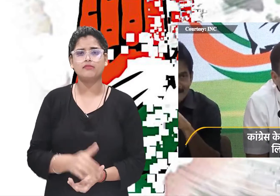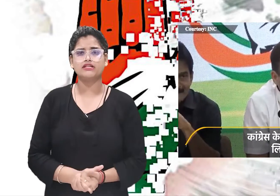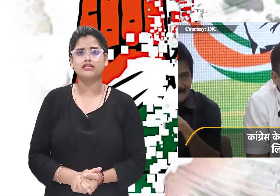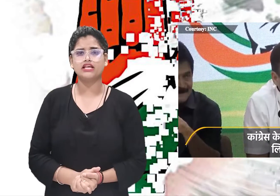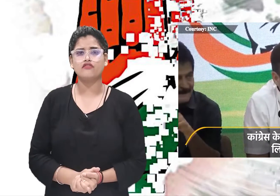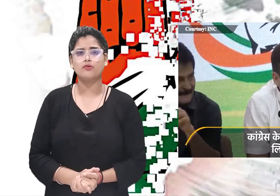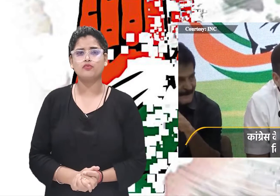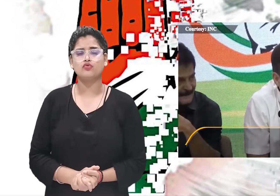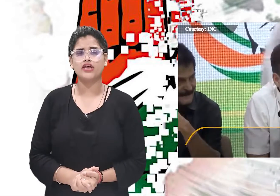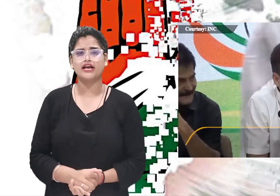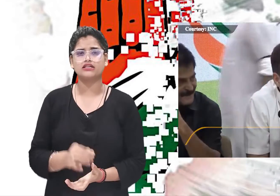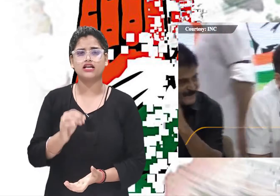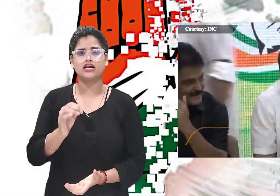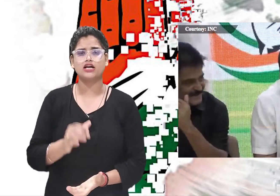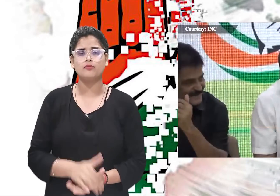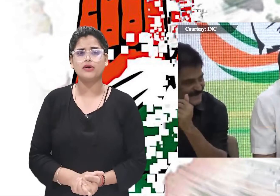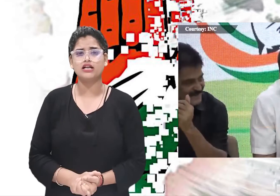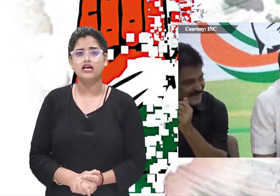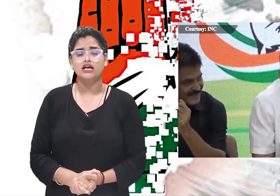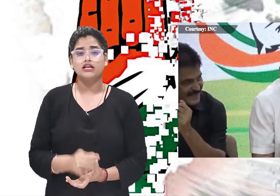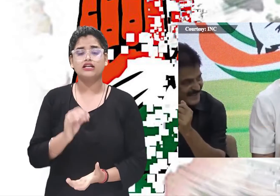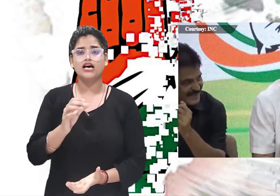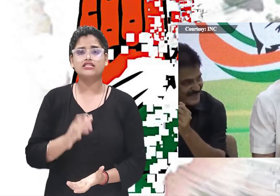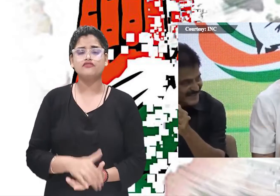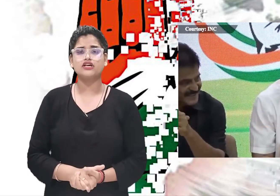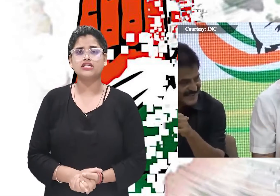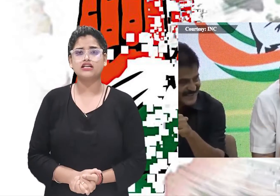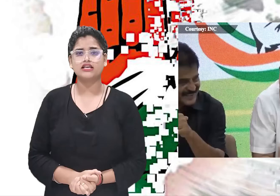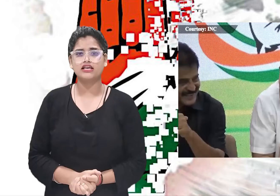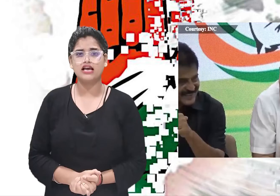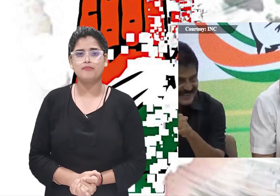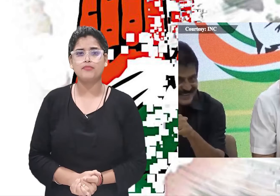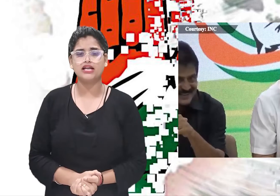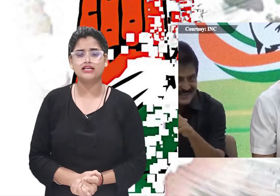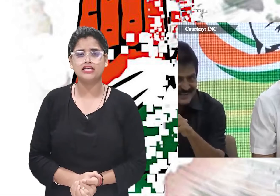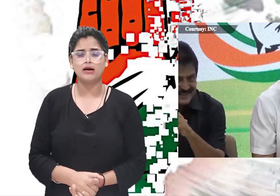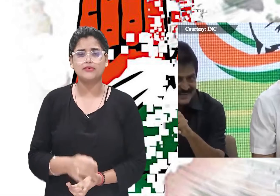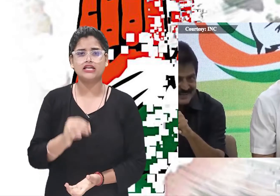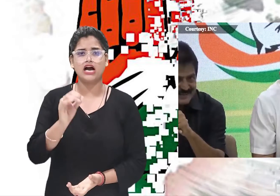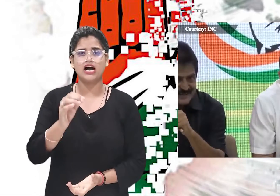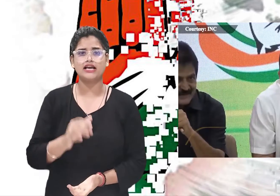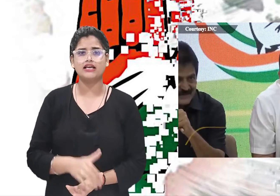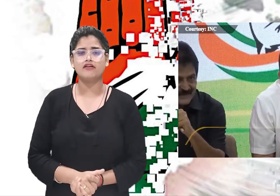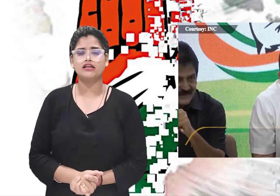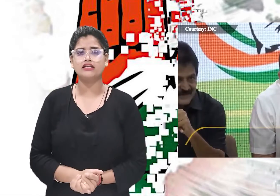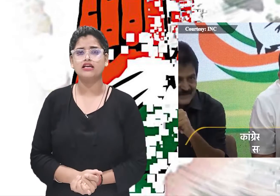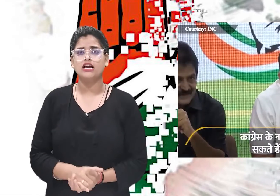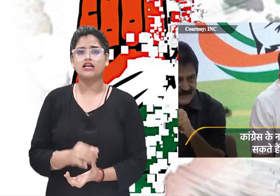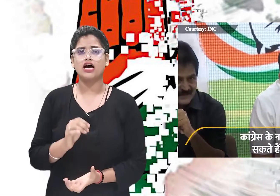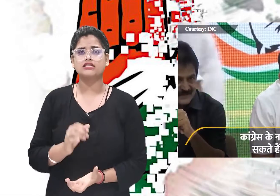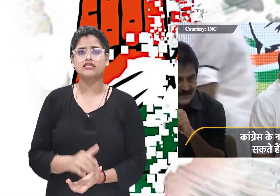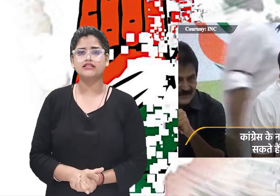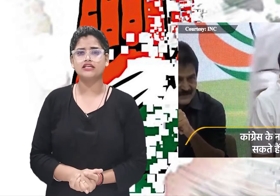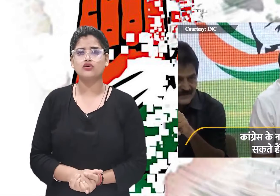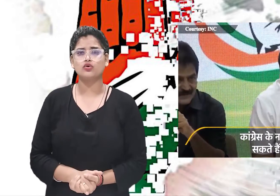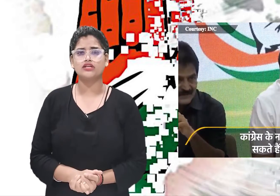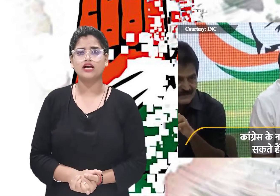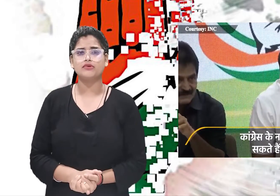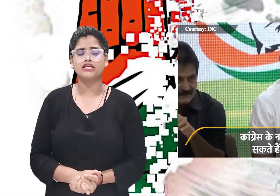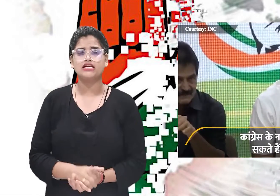पाल बदलते हुए पूरे घटनाक्रम पर ना सिर्फ नजर राखी है बल्कि अपनी आगे वाली राजनीतिक गोटिया भी